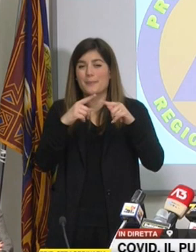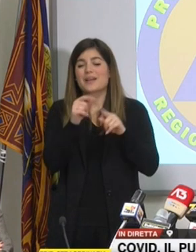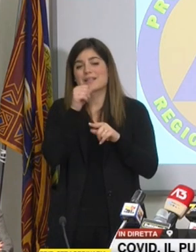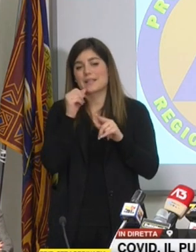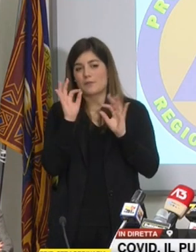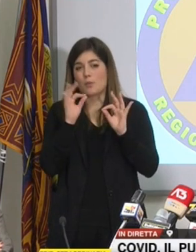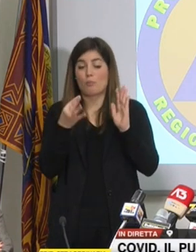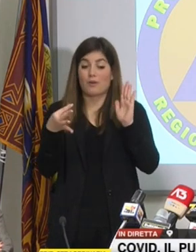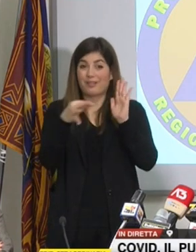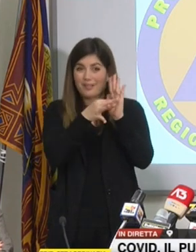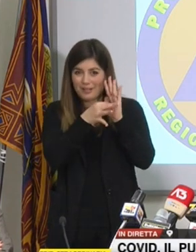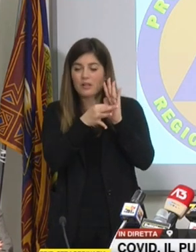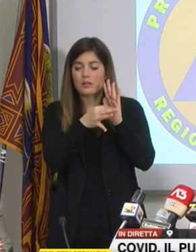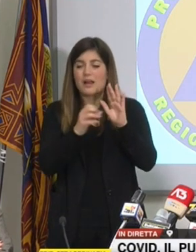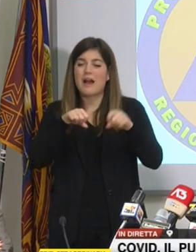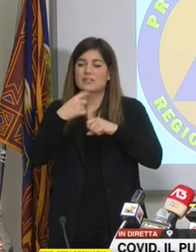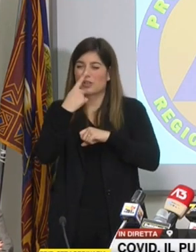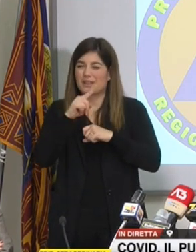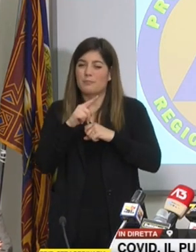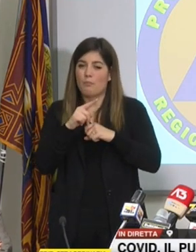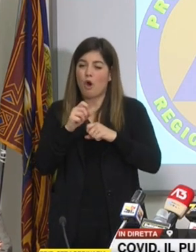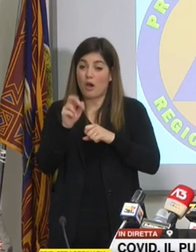azioni restrittive delle regioni.